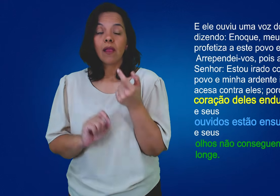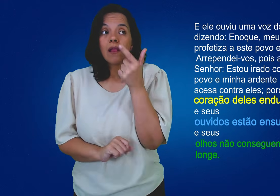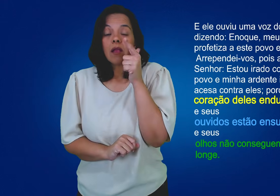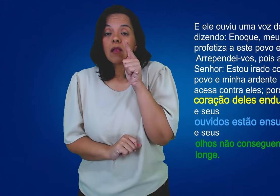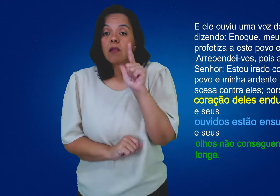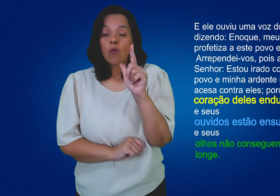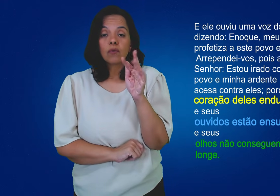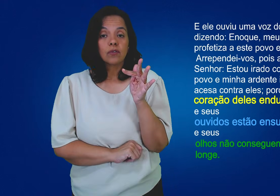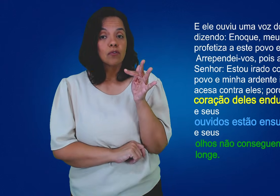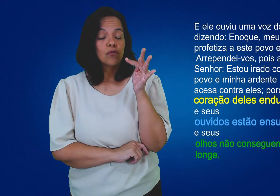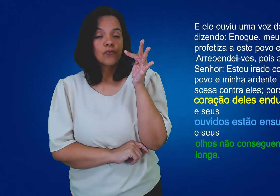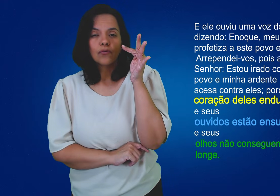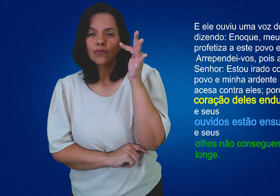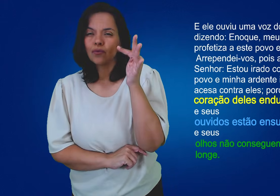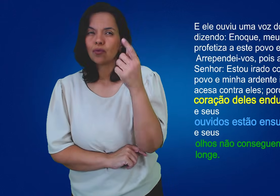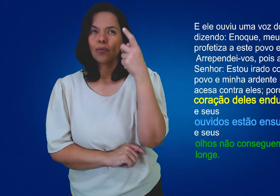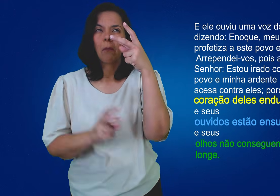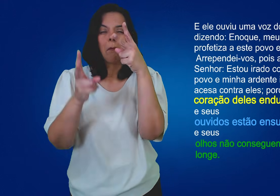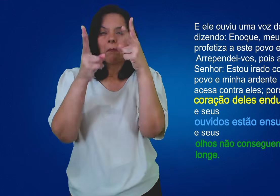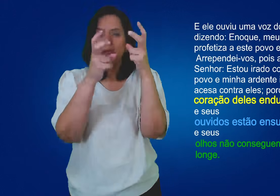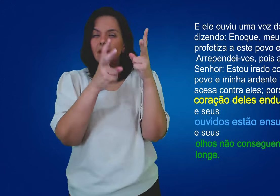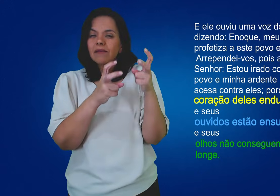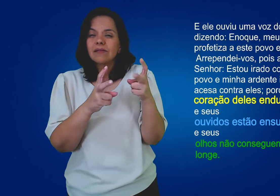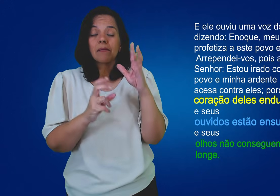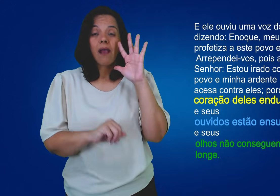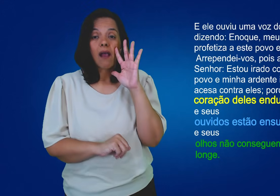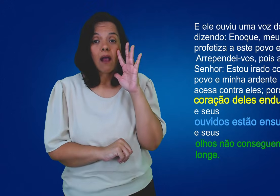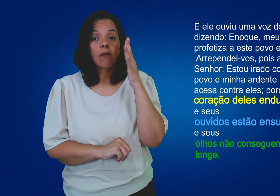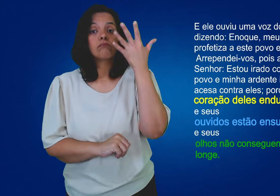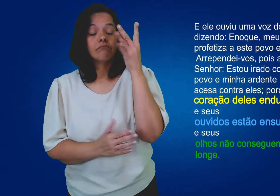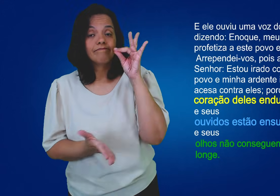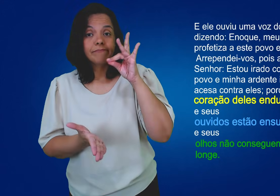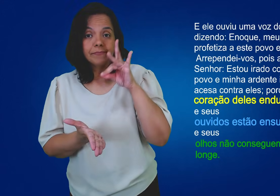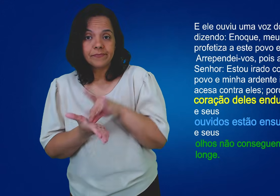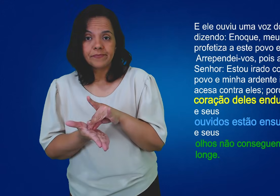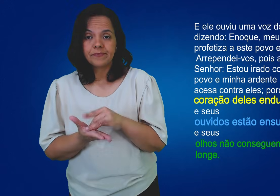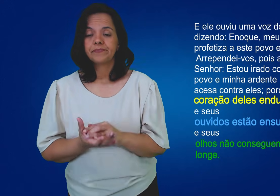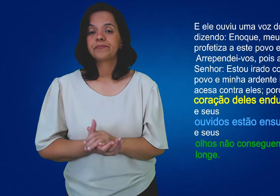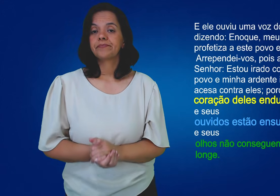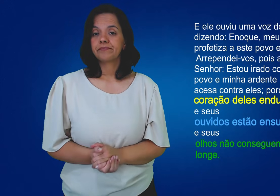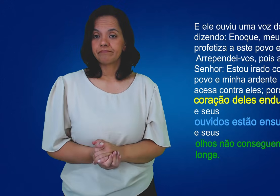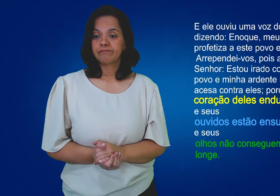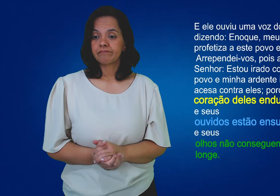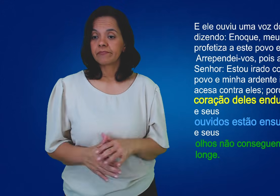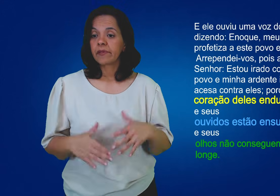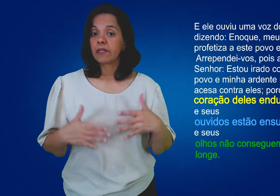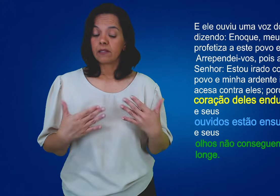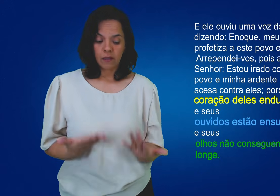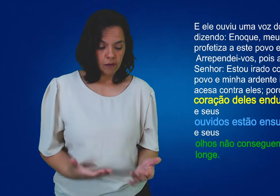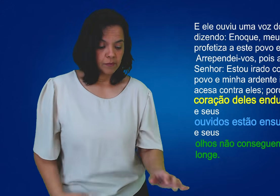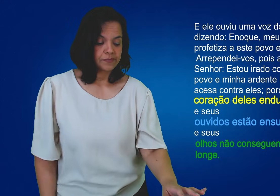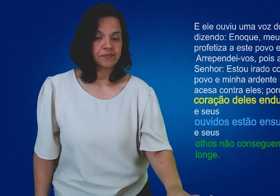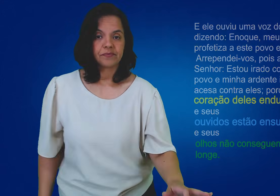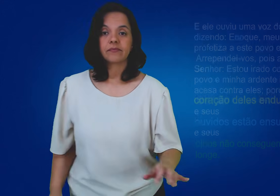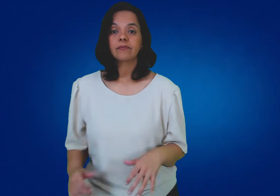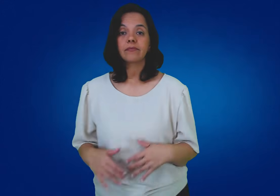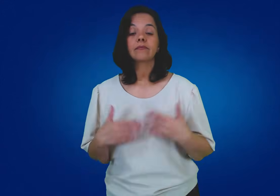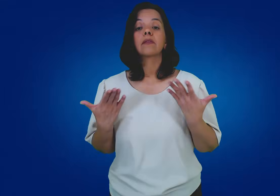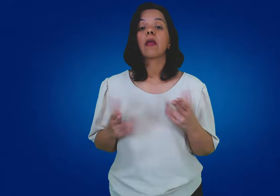deles não conseguem enxergar longe, ou seja, não conseguiam perceber a situação